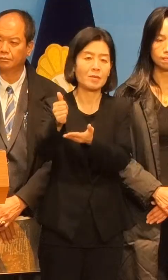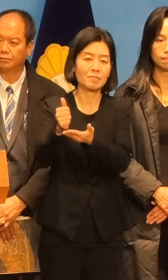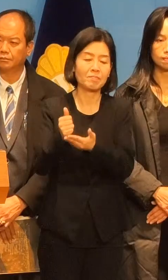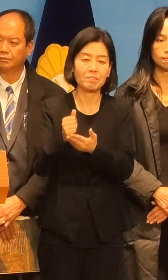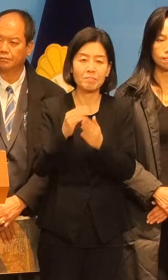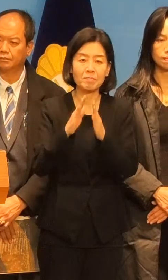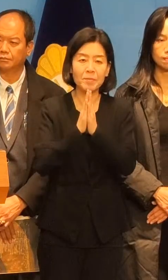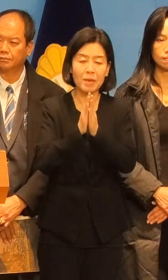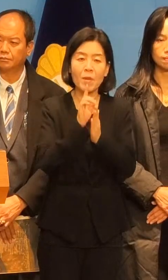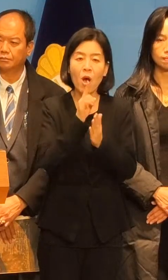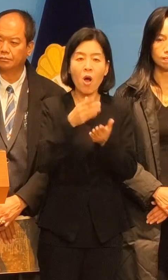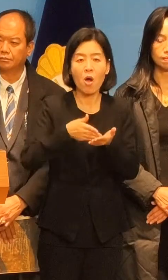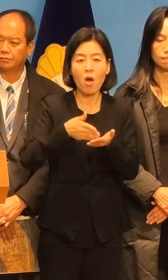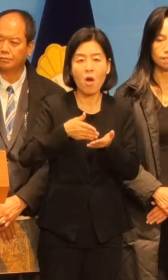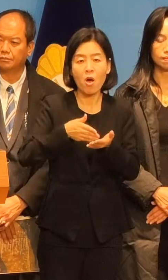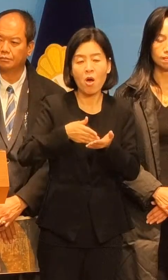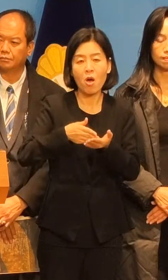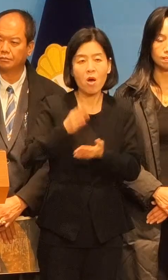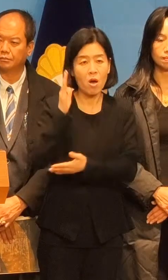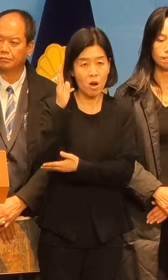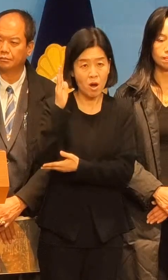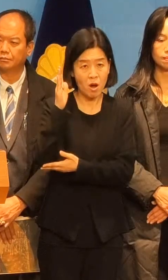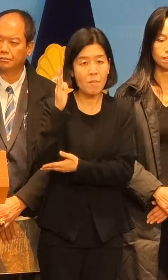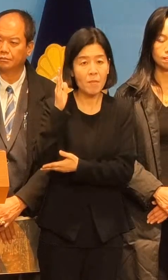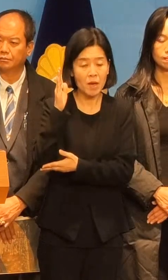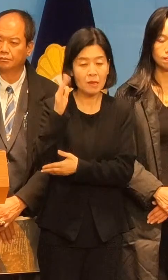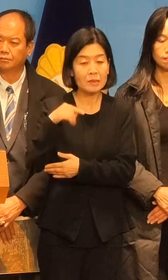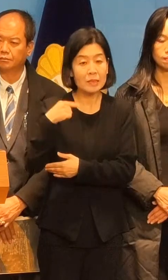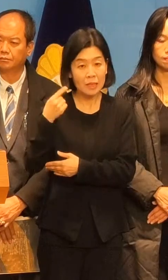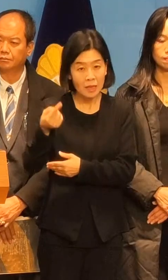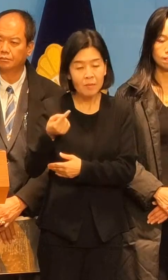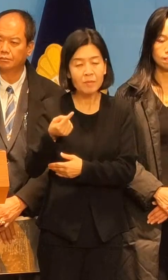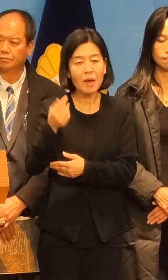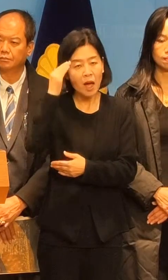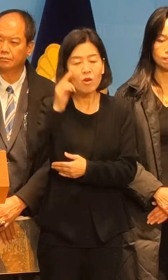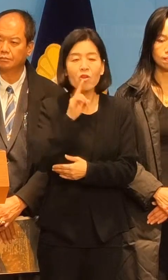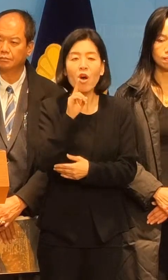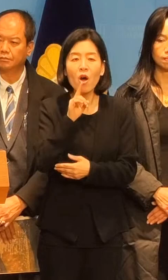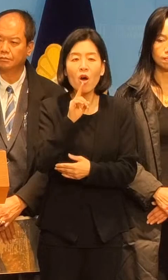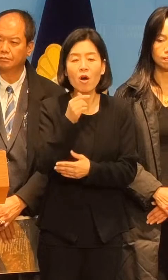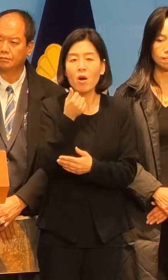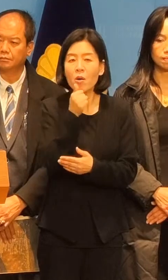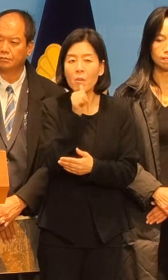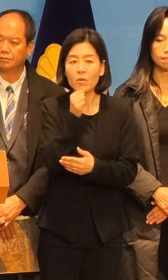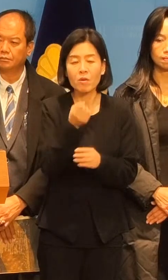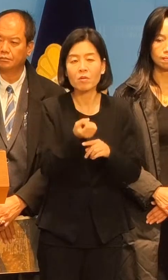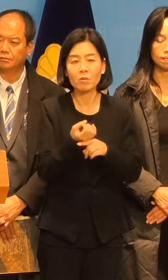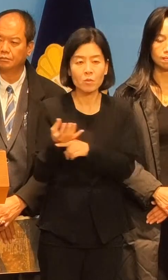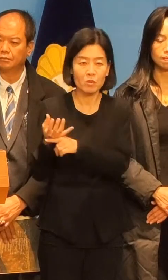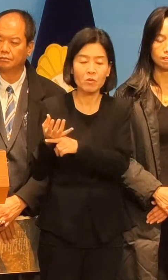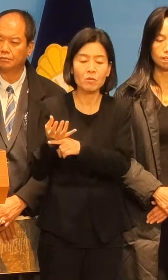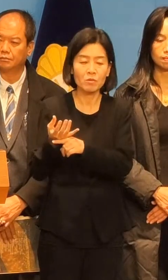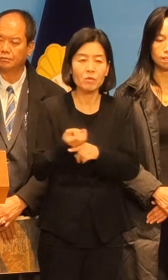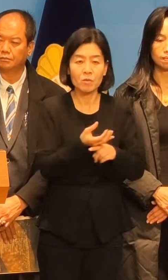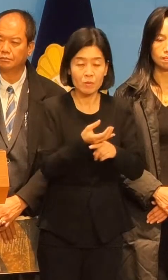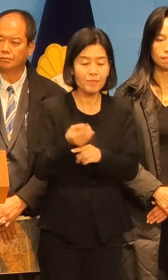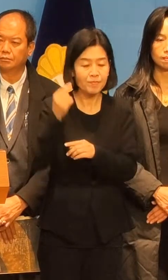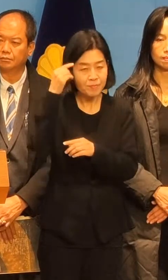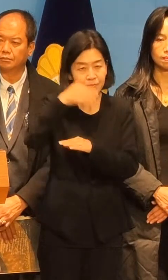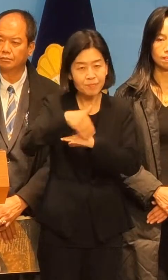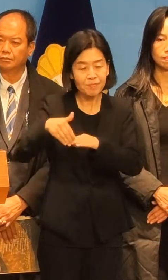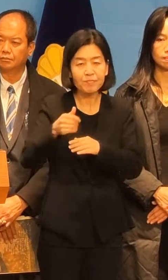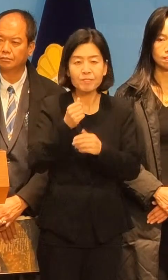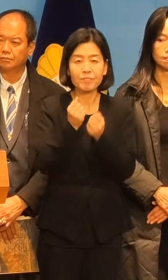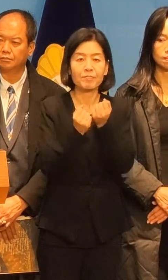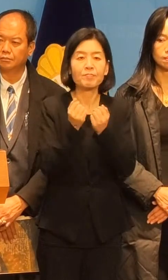ပဲမြန်မာစစ်တပ်ကရခိုင်ပြည်နယ်မှာရှိတဲ့အရက်သားအဆောက်အုံတွေစေယုံတွေကိုဘုံကျဲ